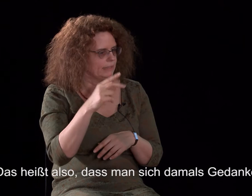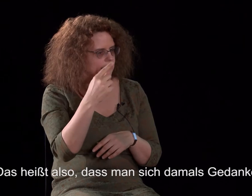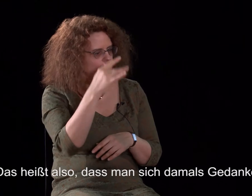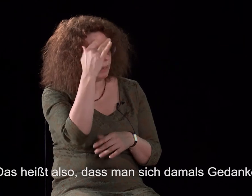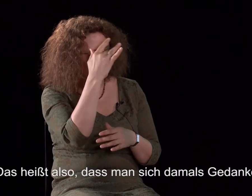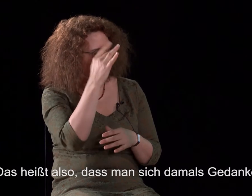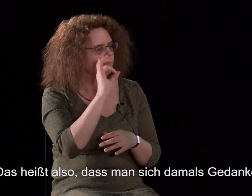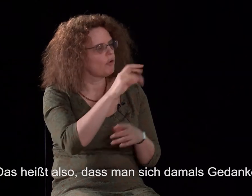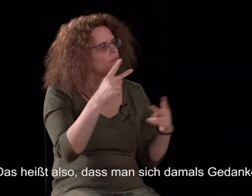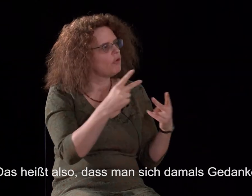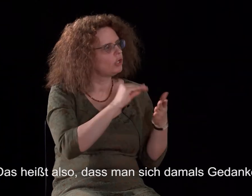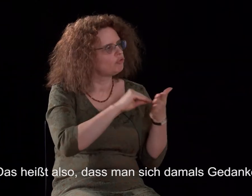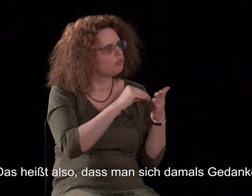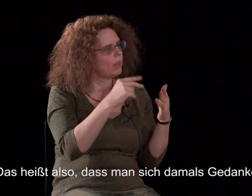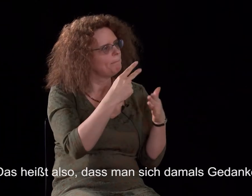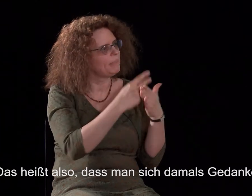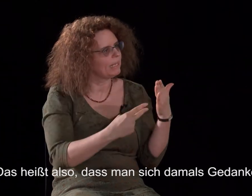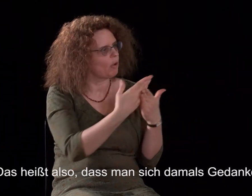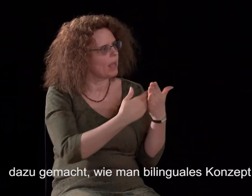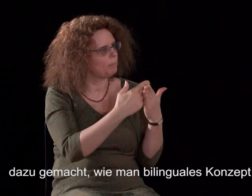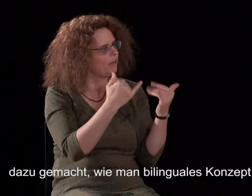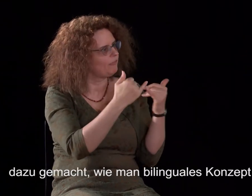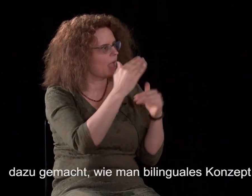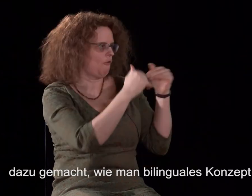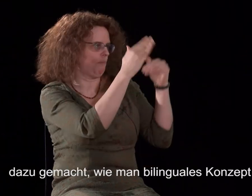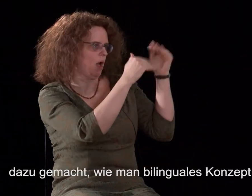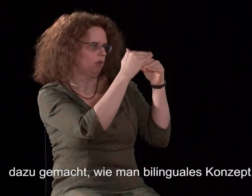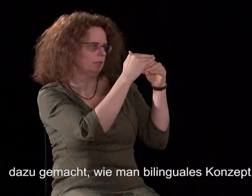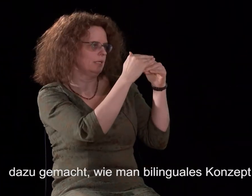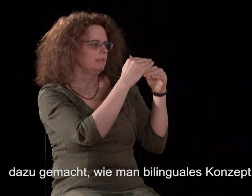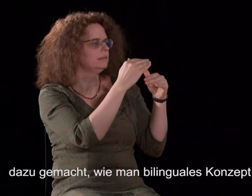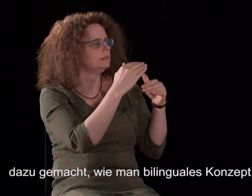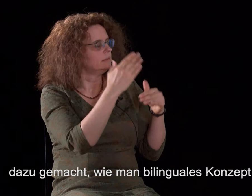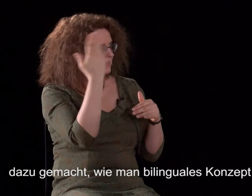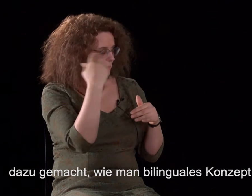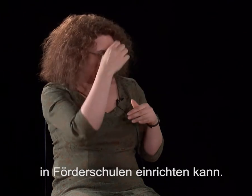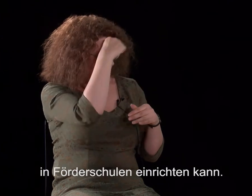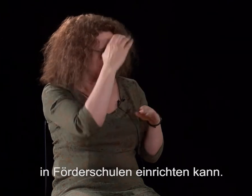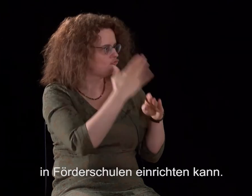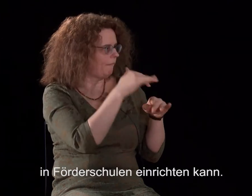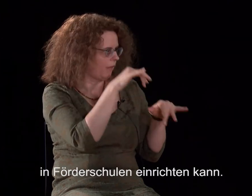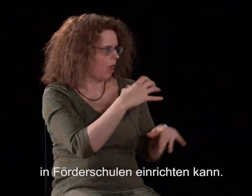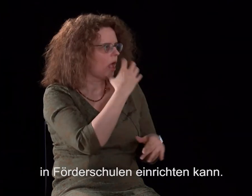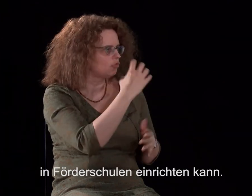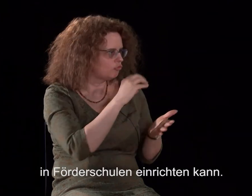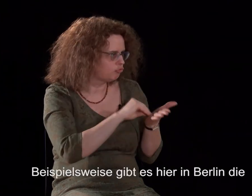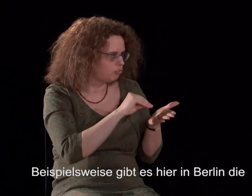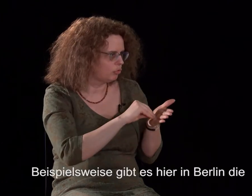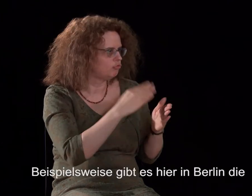also, man hat sich darüber Gedanken gemacht, wie man ein bilinguales Konzept in Förderschulen einrichten kann. Beispielsweise